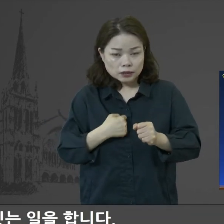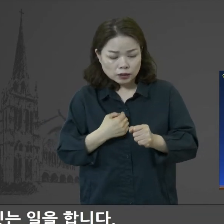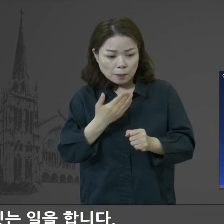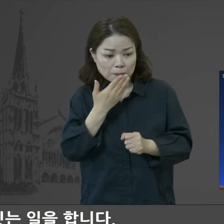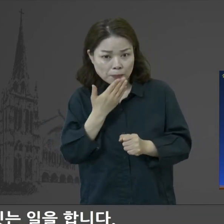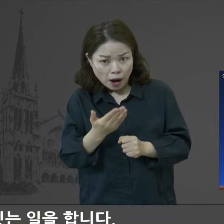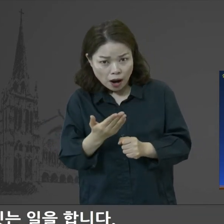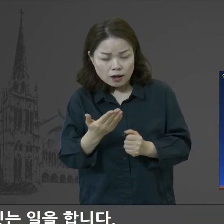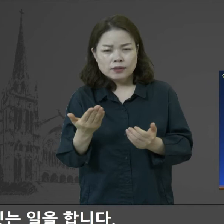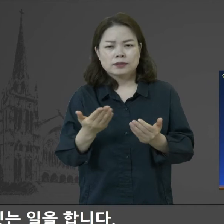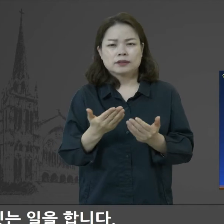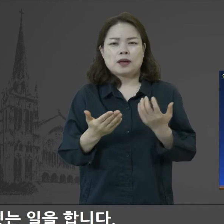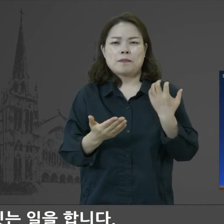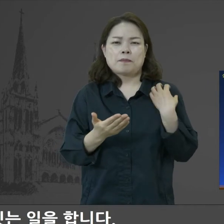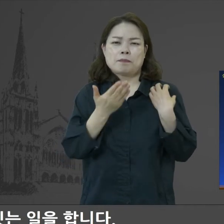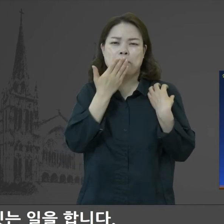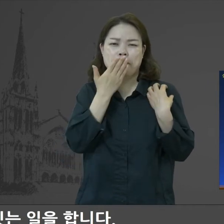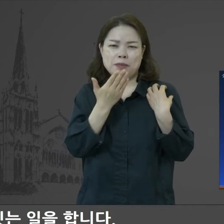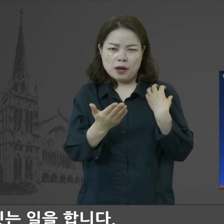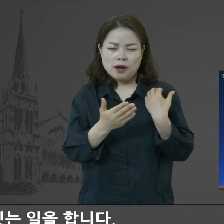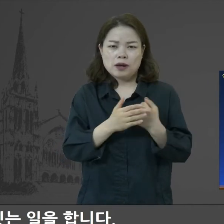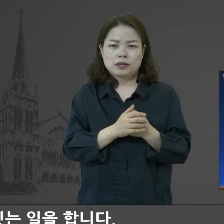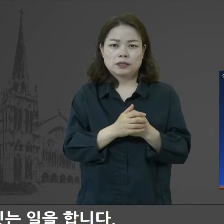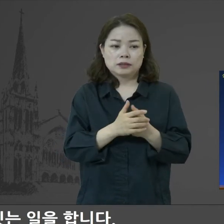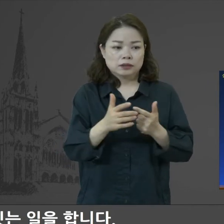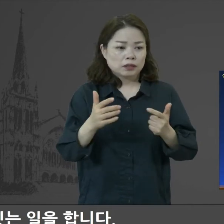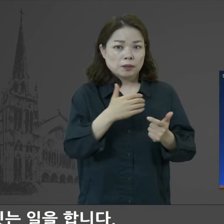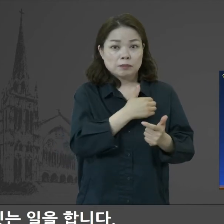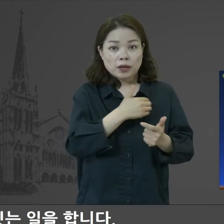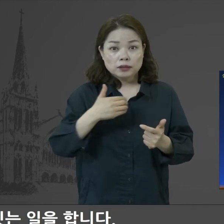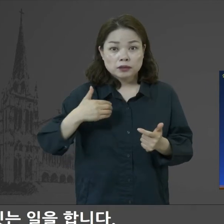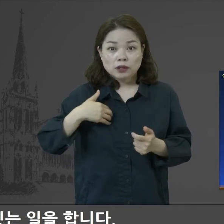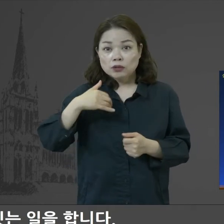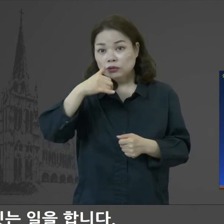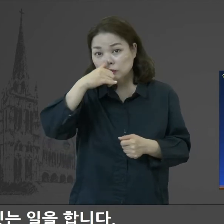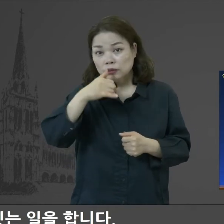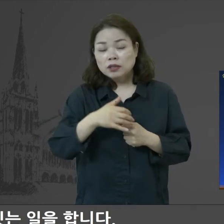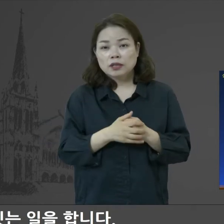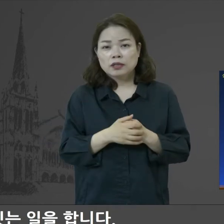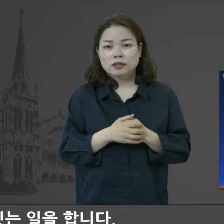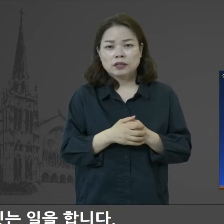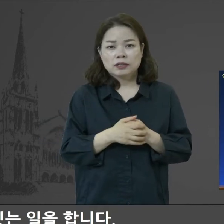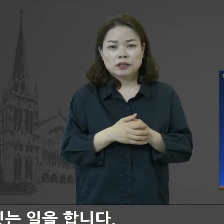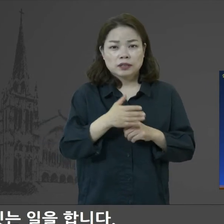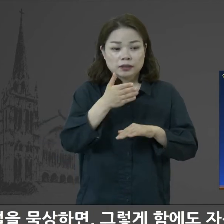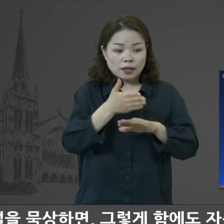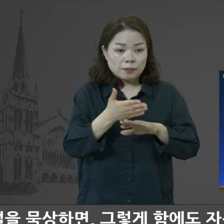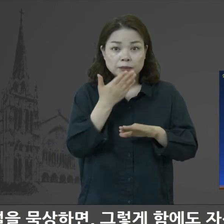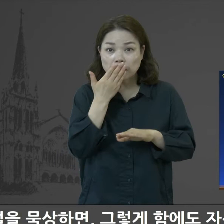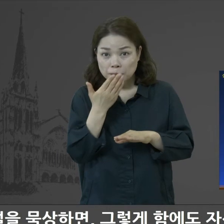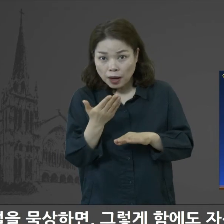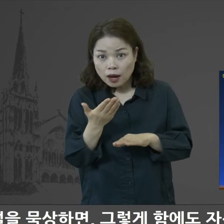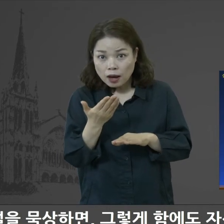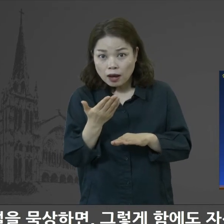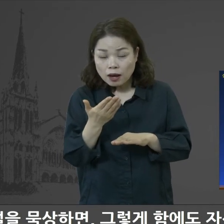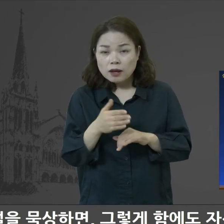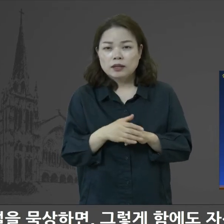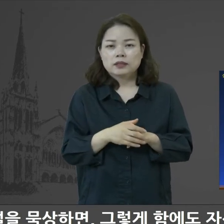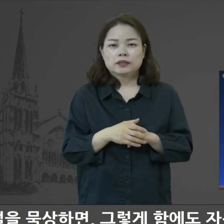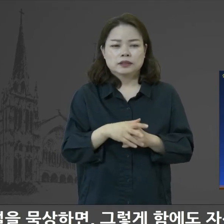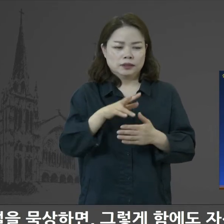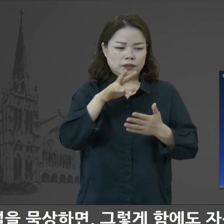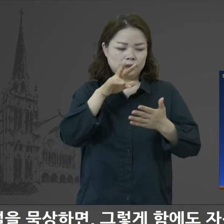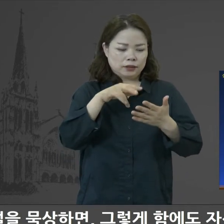할 수 있는 일을 감당함에도 이들은 만족하고 있을 것 같다, 감사하고 있을 것 같다라는 것을